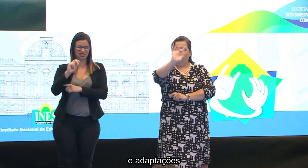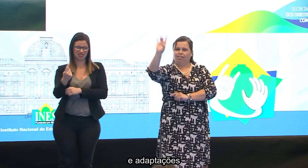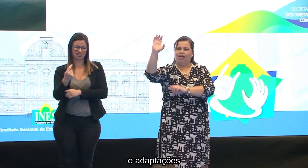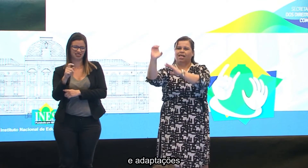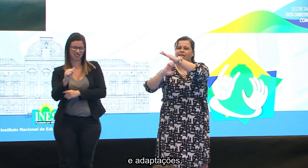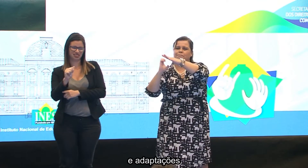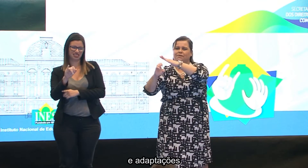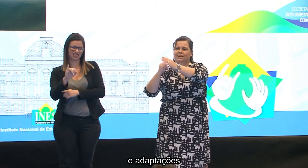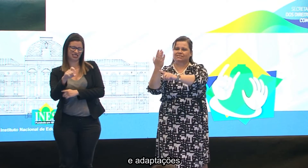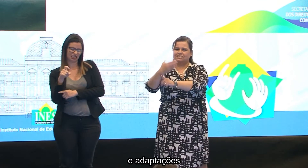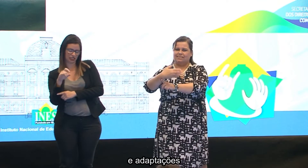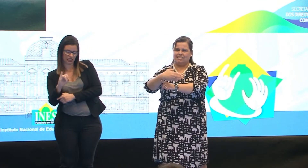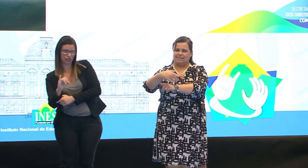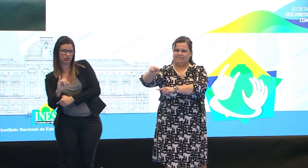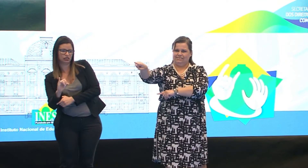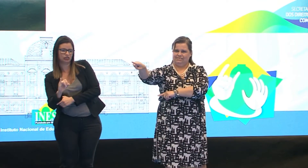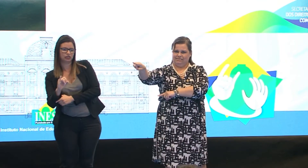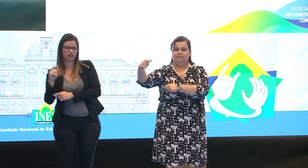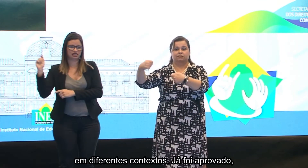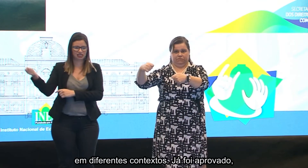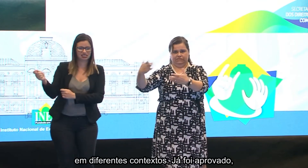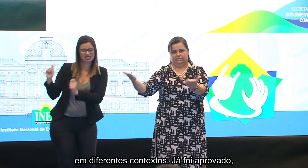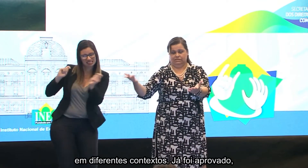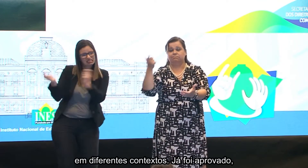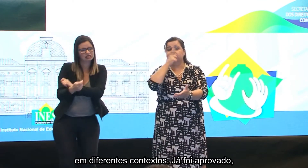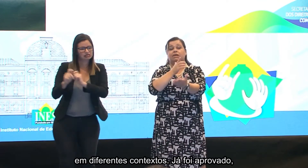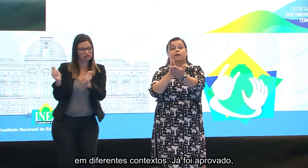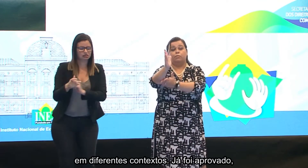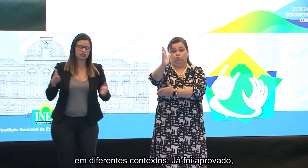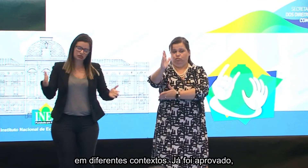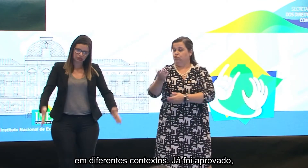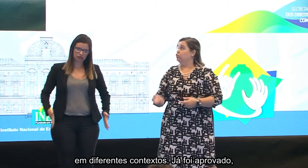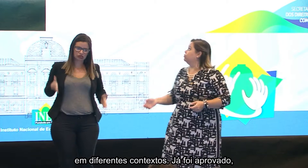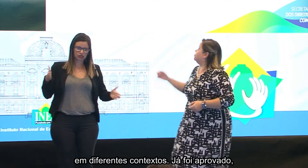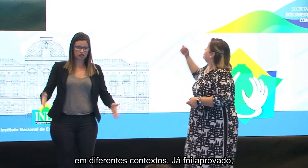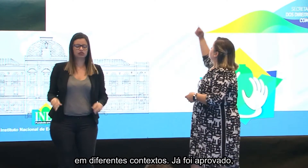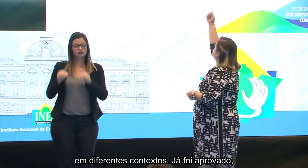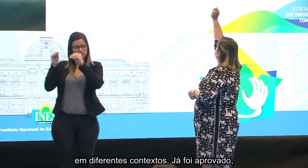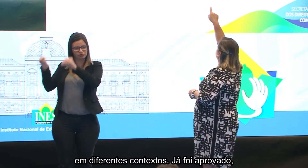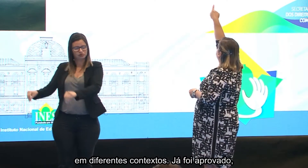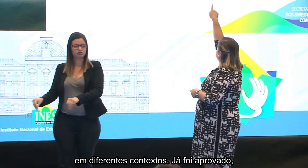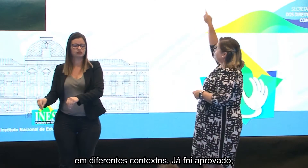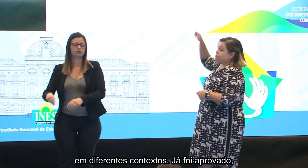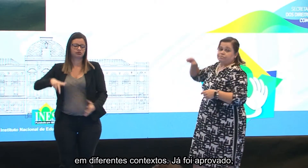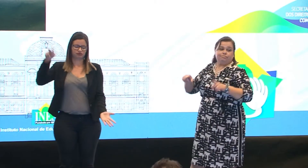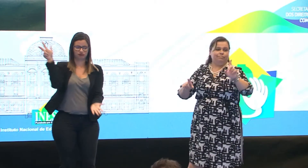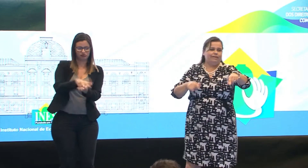e adaptações em diferentes contextos, então já foi aprovado.